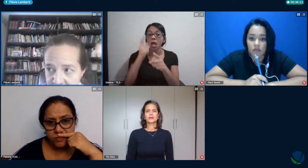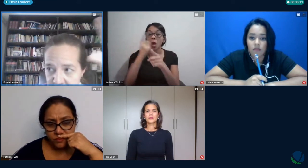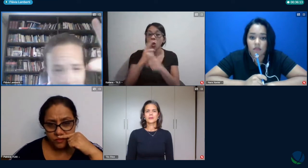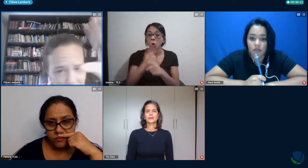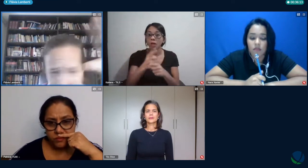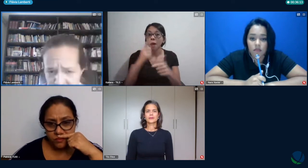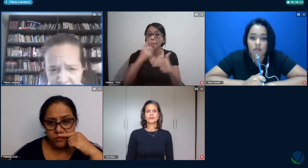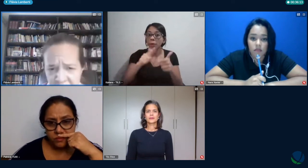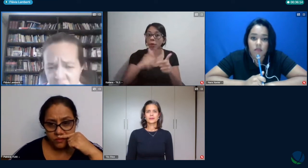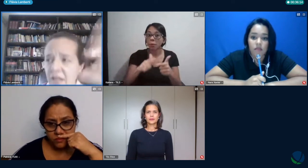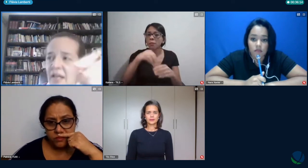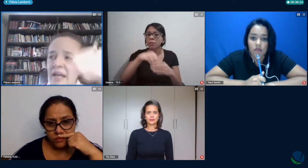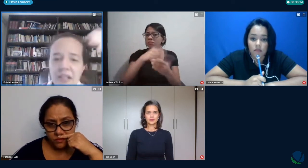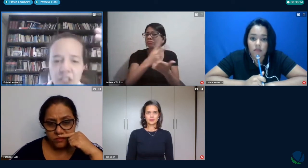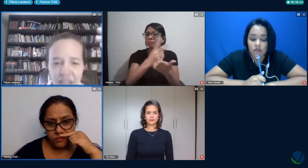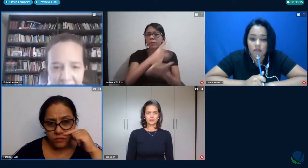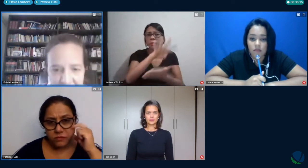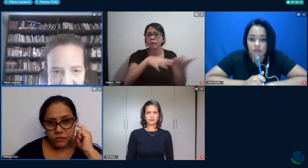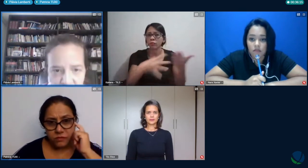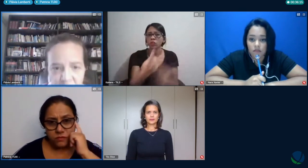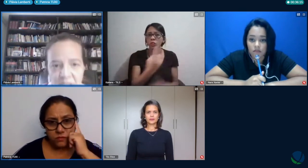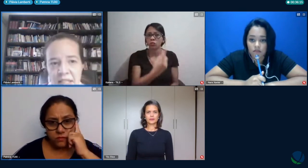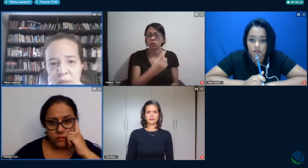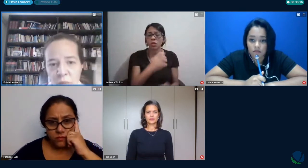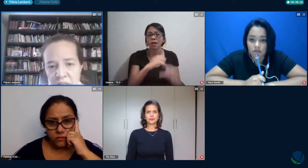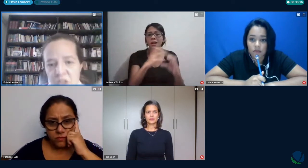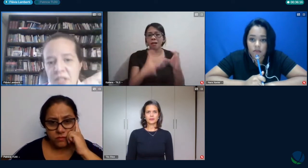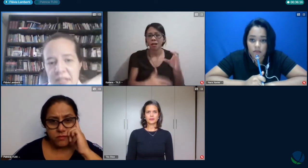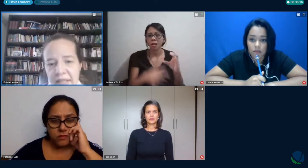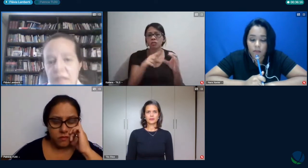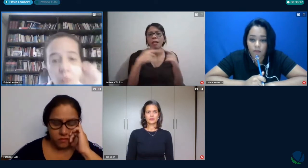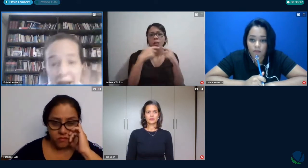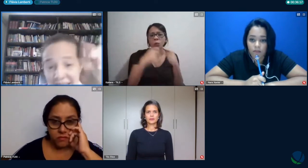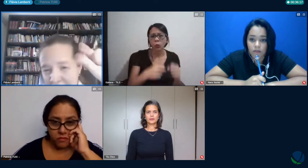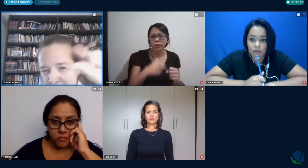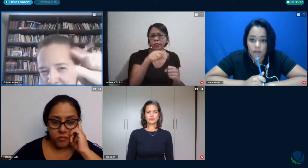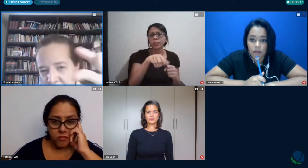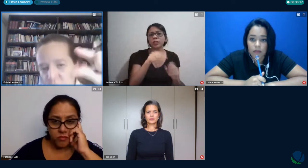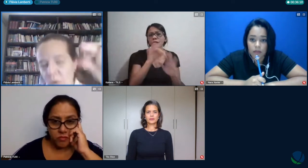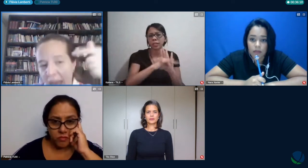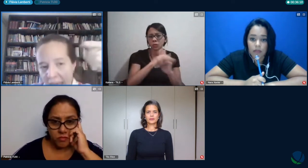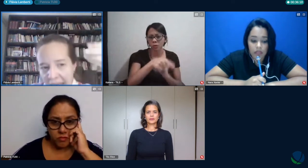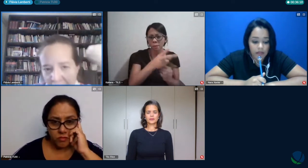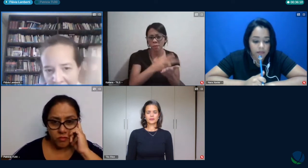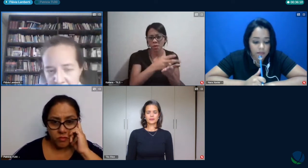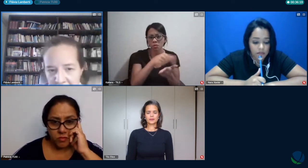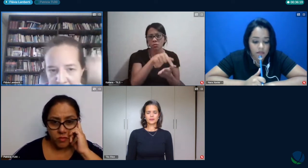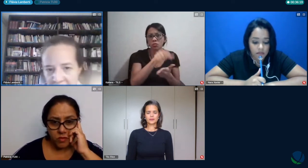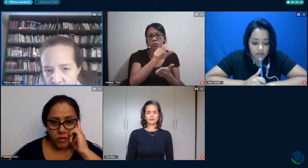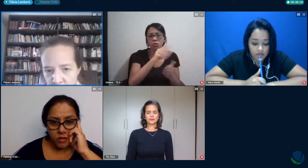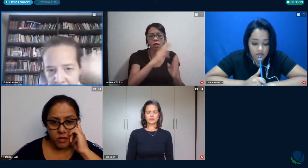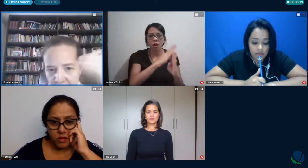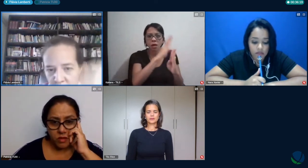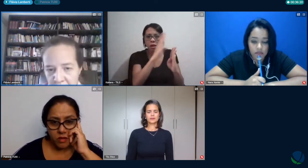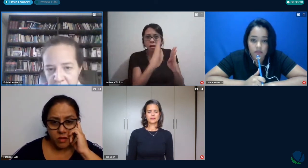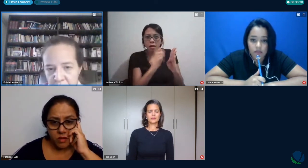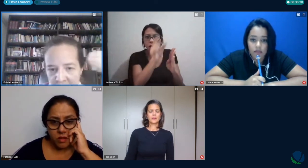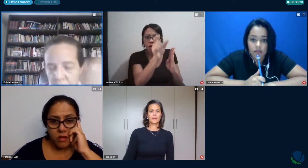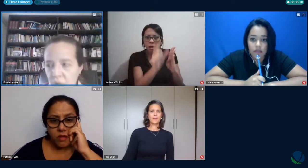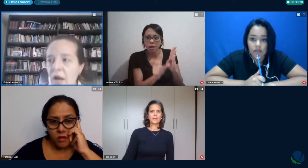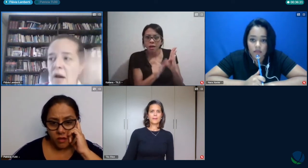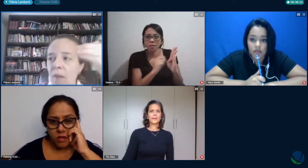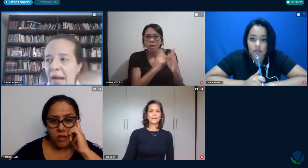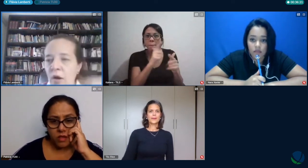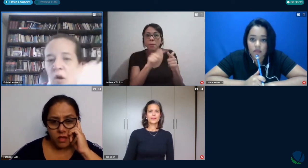ficha mesma, na mesma ficha de características linguísticas e textuais. Ali mesmo, ela abre ali mais um